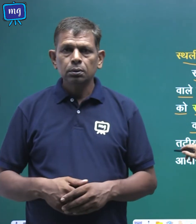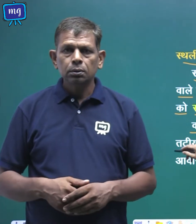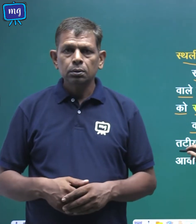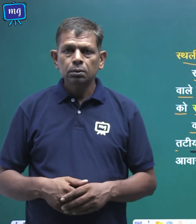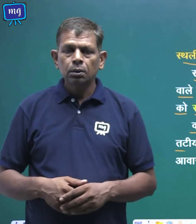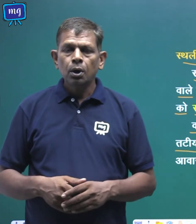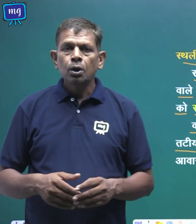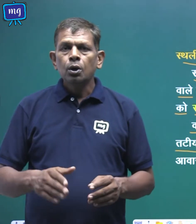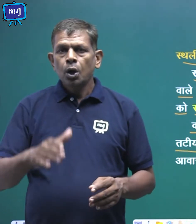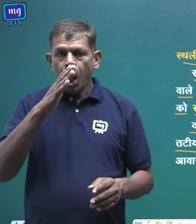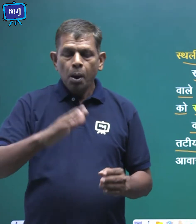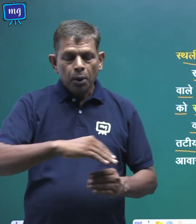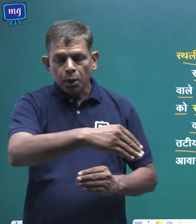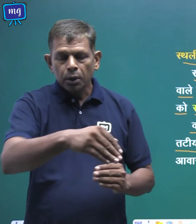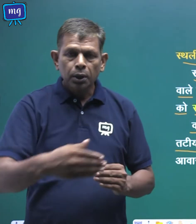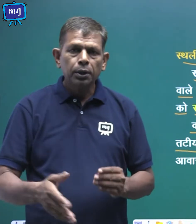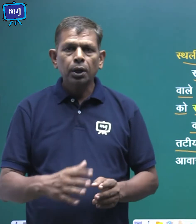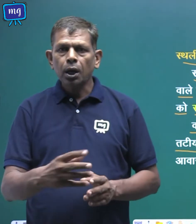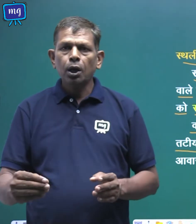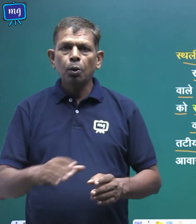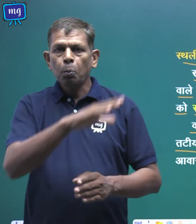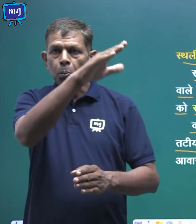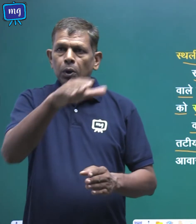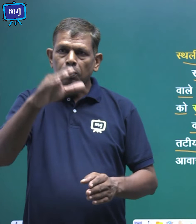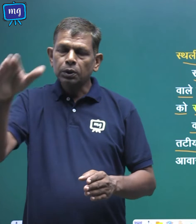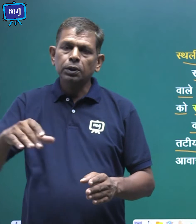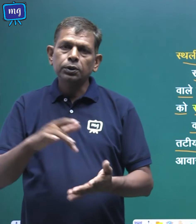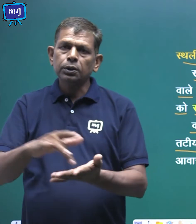तटीय एवं पर्वतीय क्षेत्र